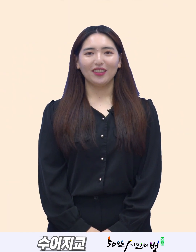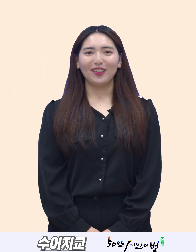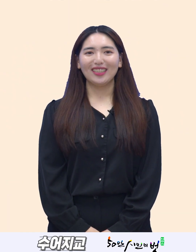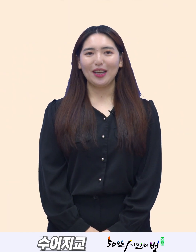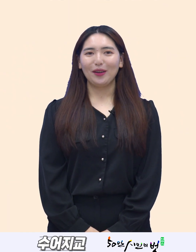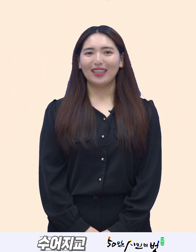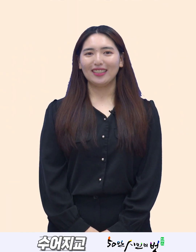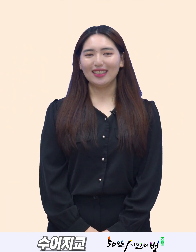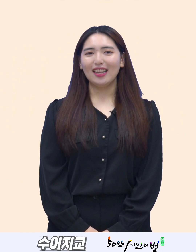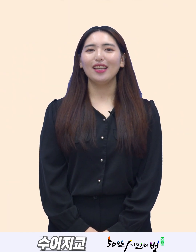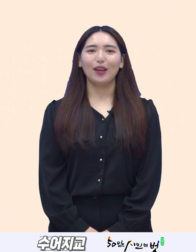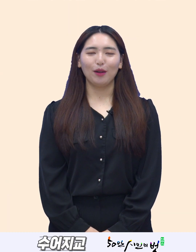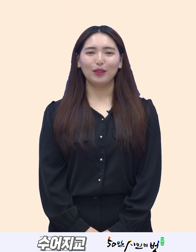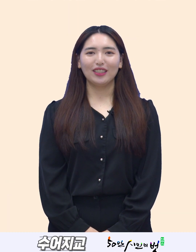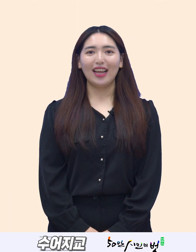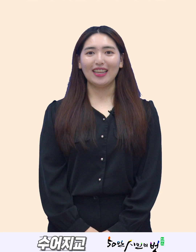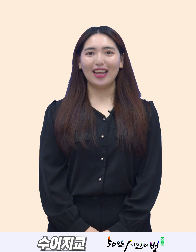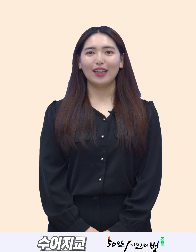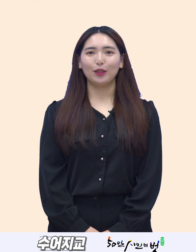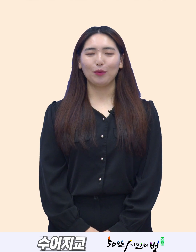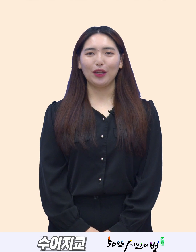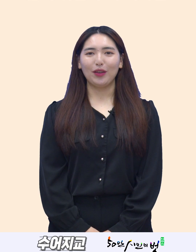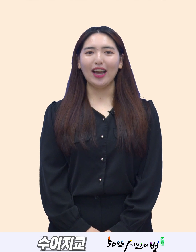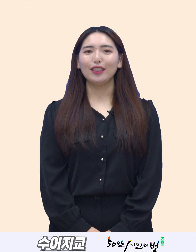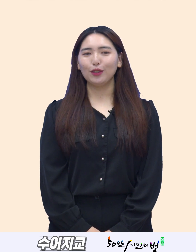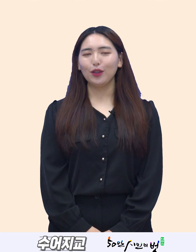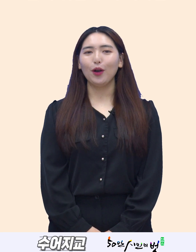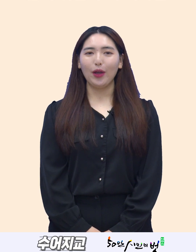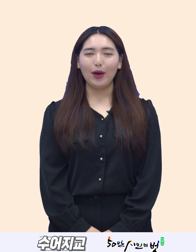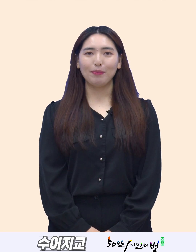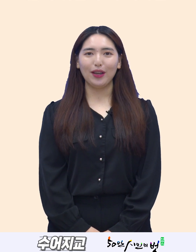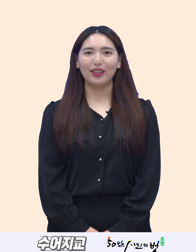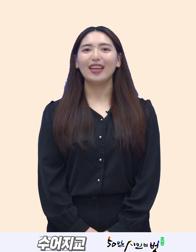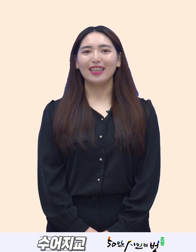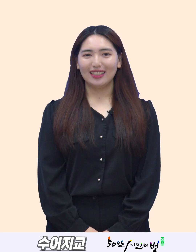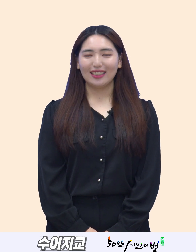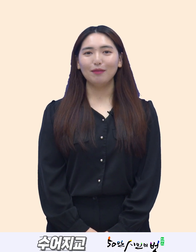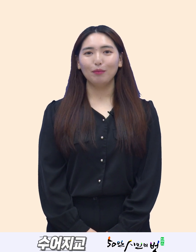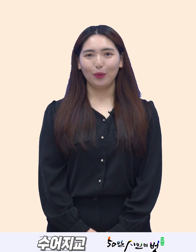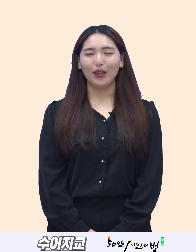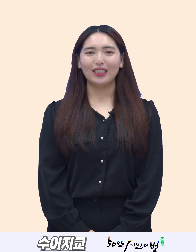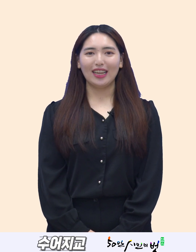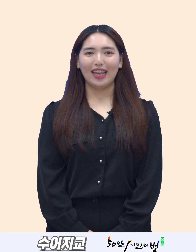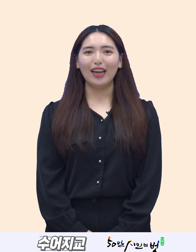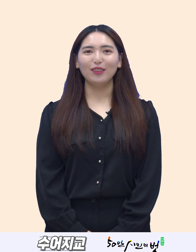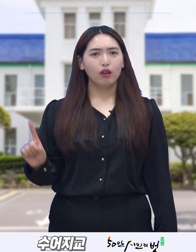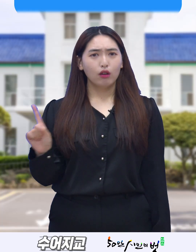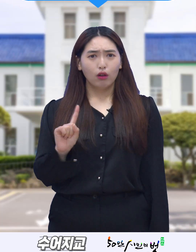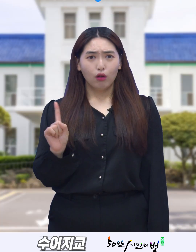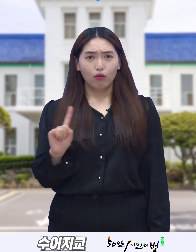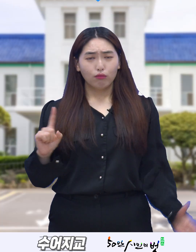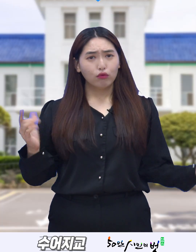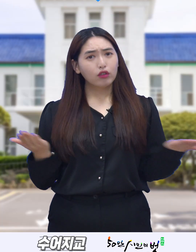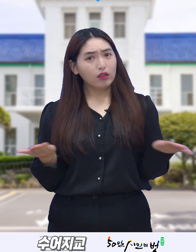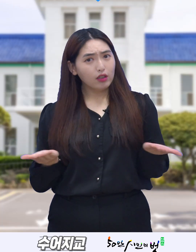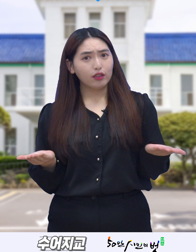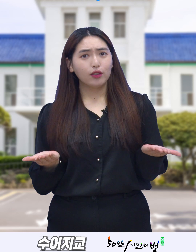어떻게 사용하는지 여러분들의 이해를 돕기 위한 수어 회화편 지금 보여드릴게요. 무슨 일 있어?